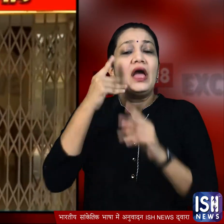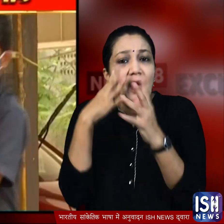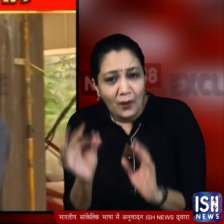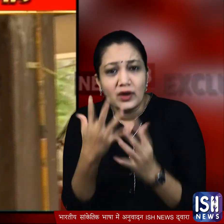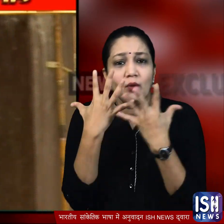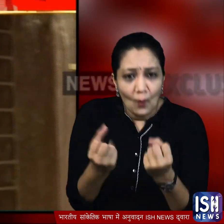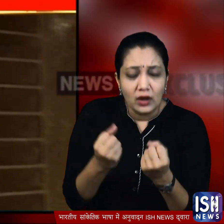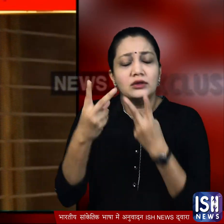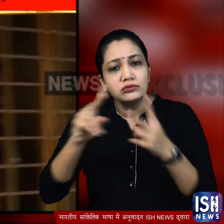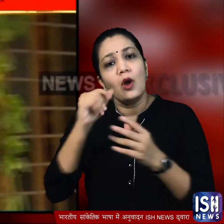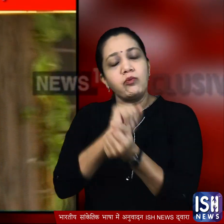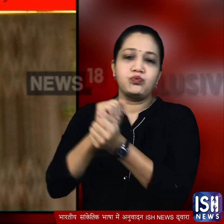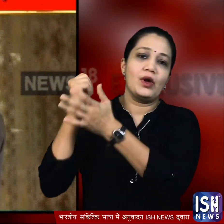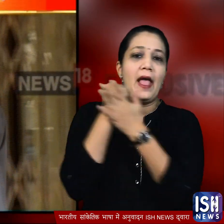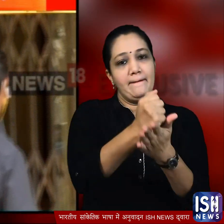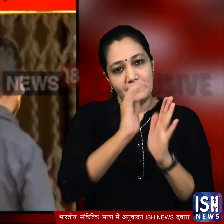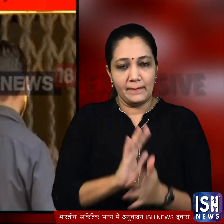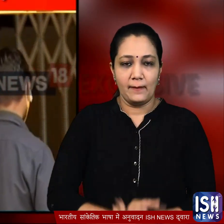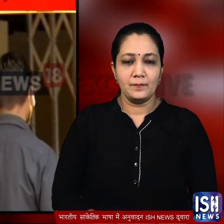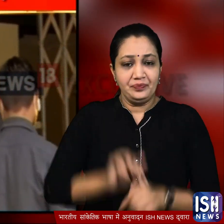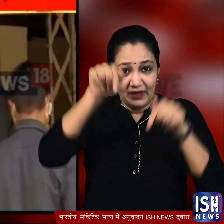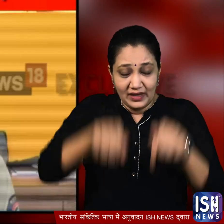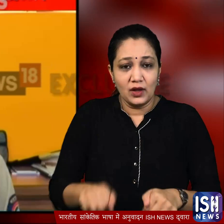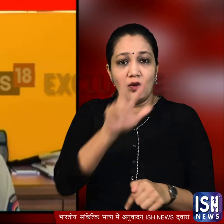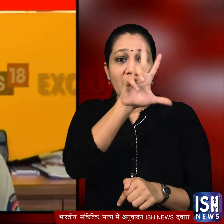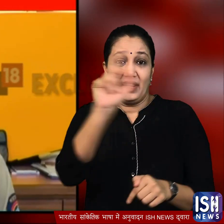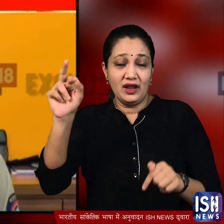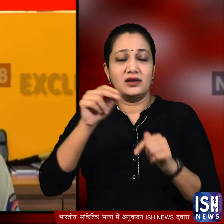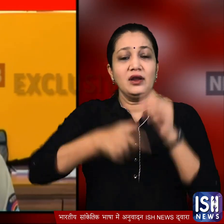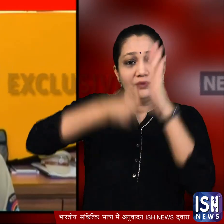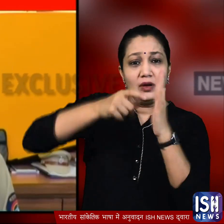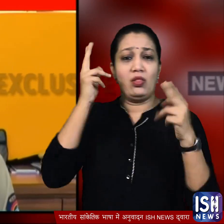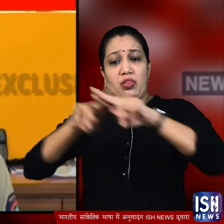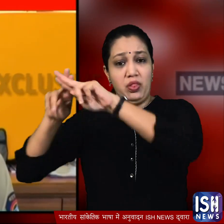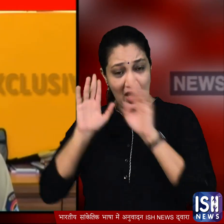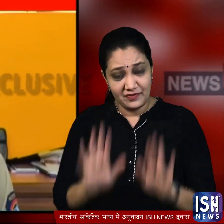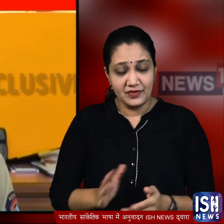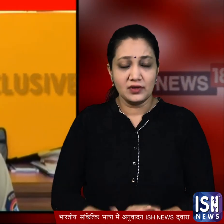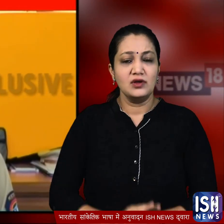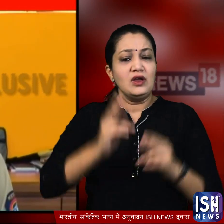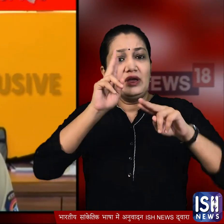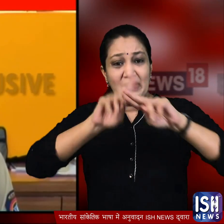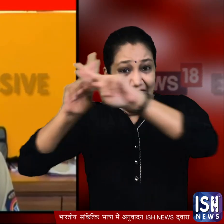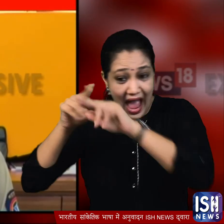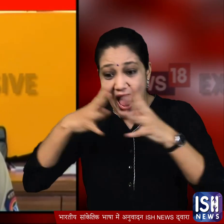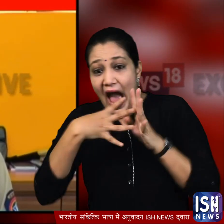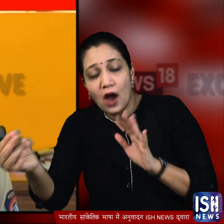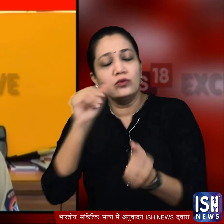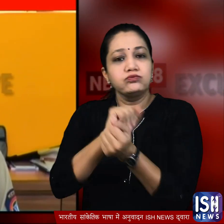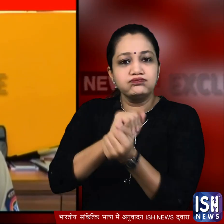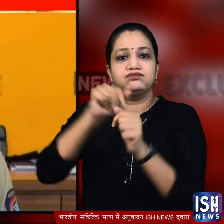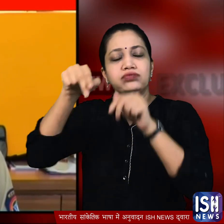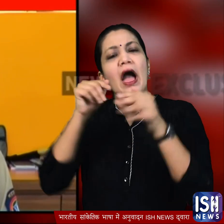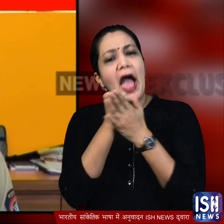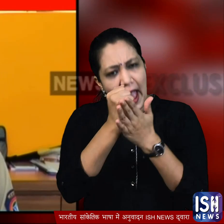नहीं दी गई। हालांकि जरूरी चीजों को खरीदने में पुलिस वाले उनकी मदद करेंगे। आज की तारीख में 800 से ज्यादा ऐसे सील्ड बिल्डिंग्स है। ये सारे सील्ड बिल्डिंग्स के